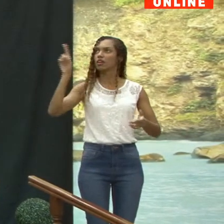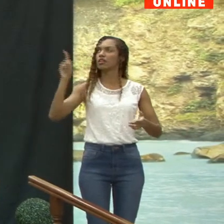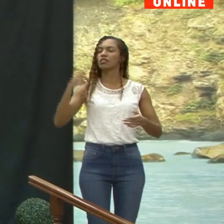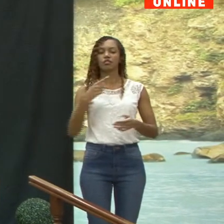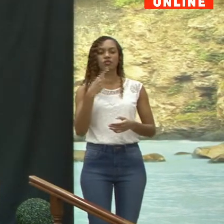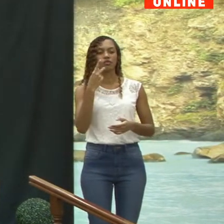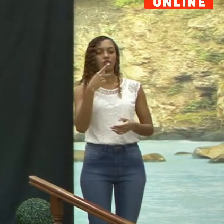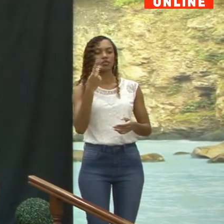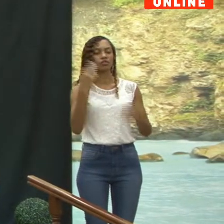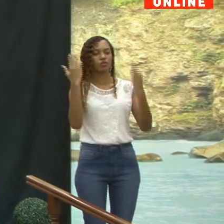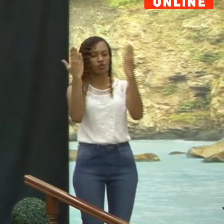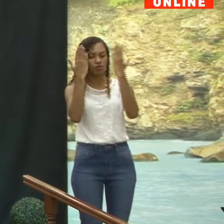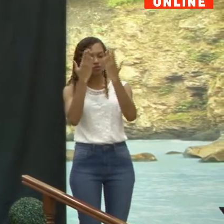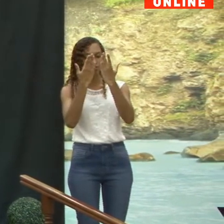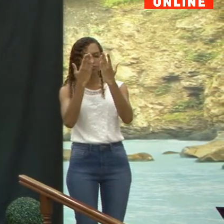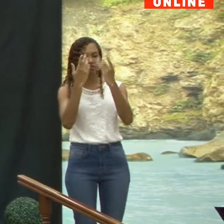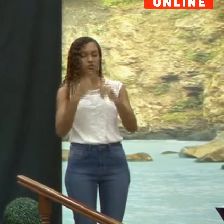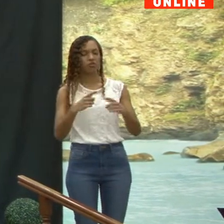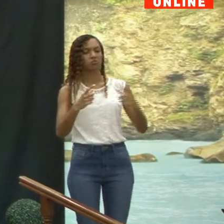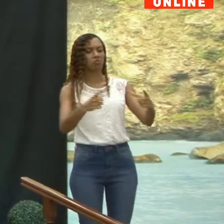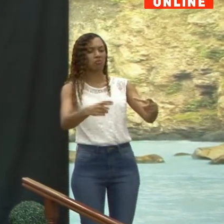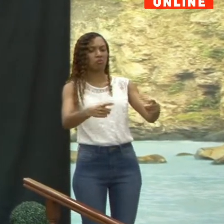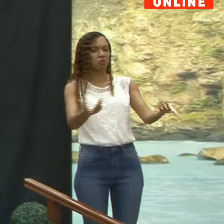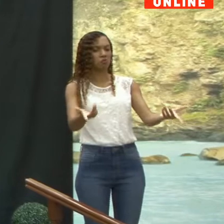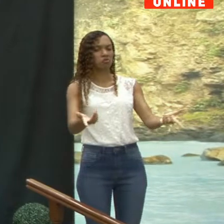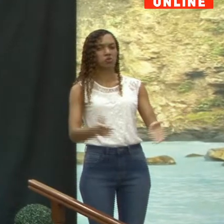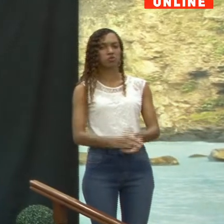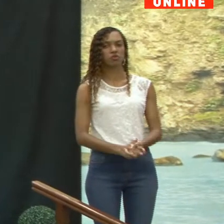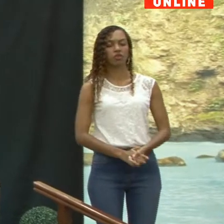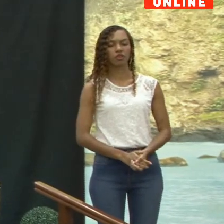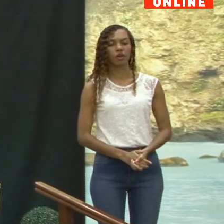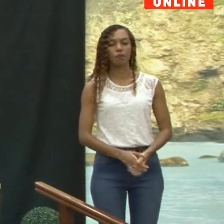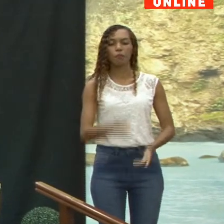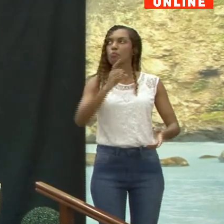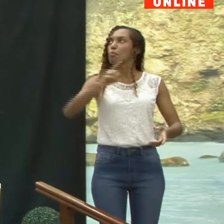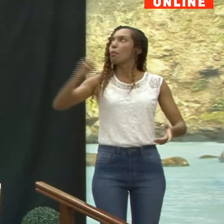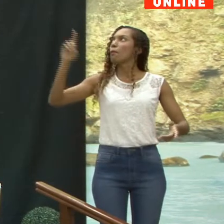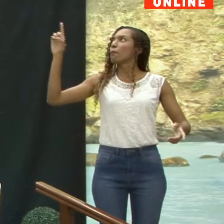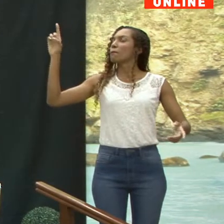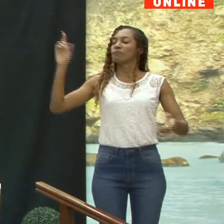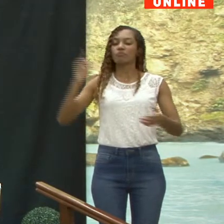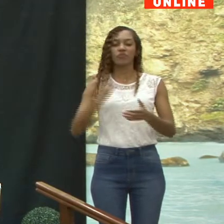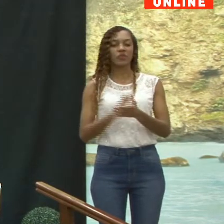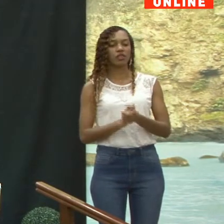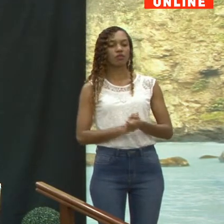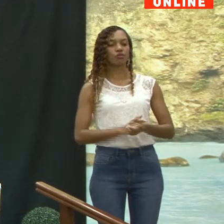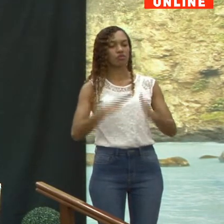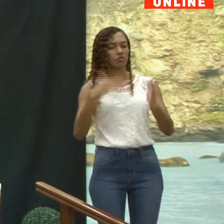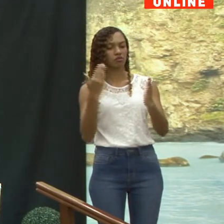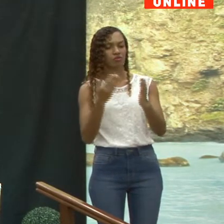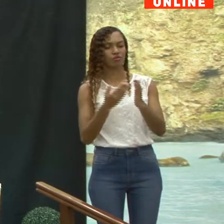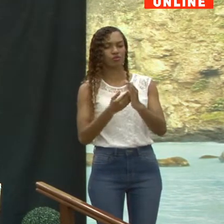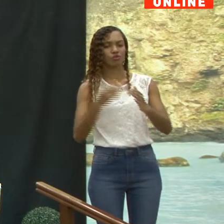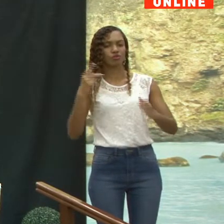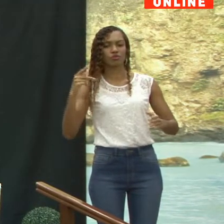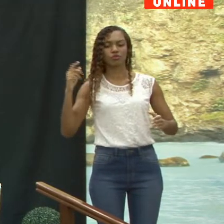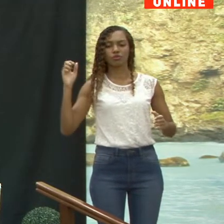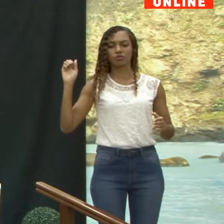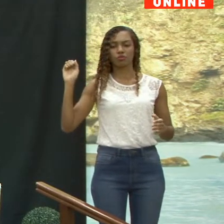se esconder em que lugar? Ora, Deus é todo poderoso, Ele poderia